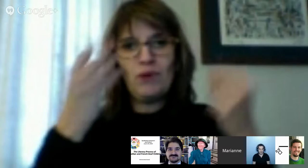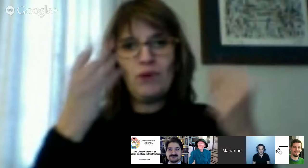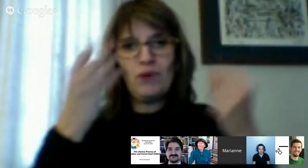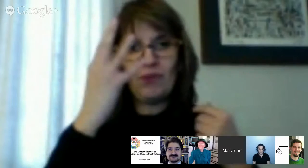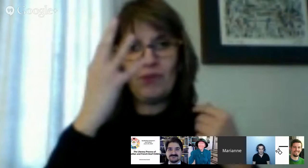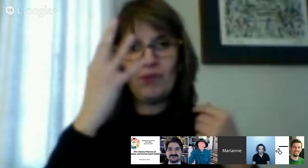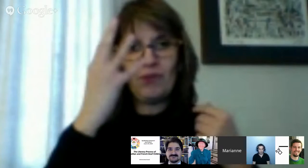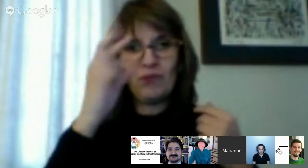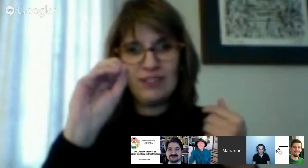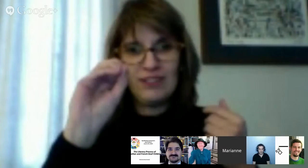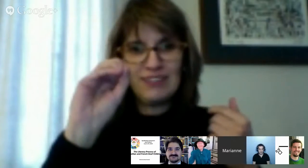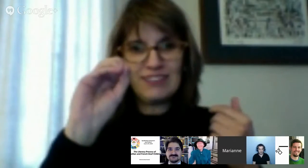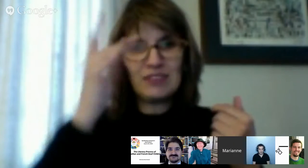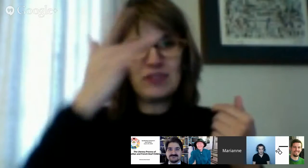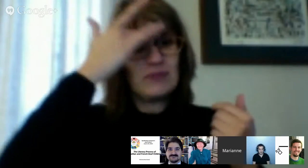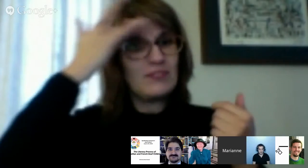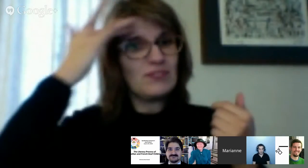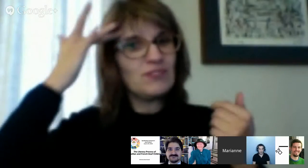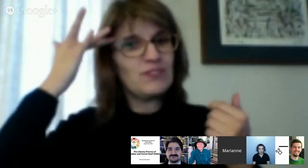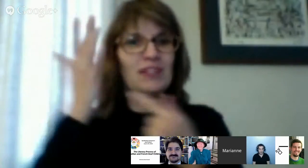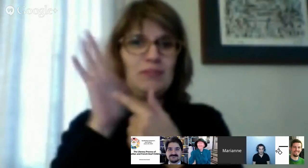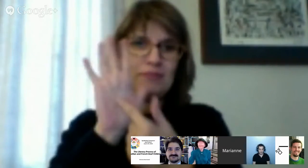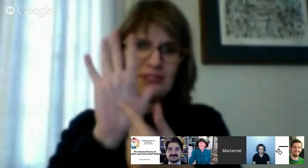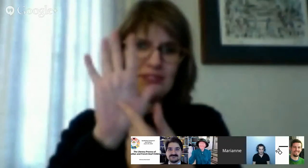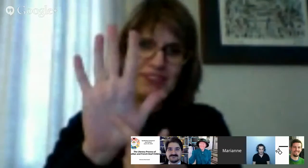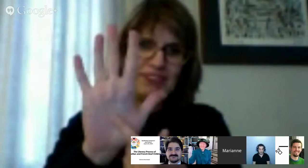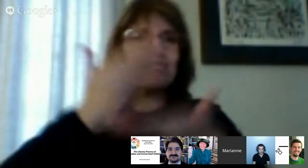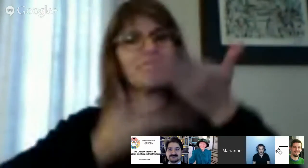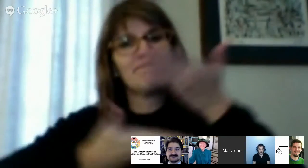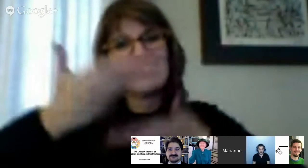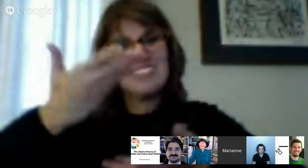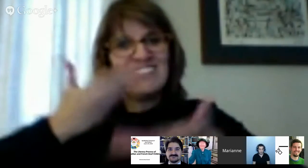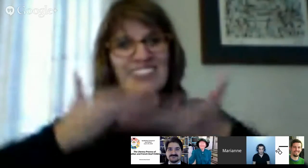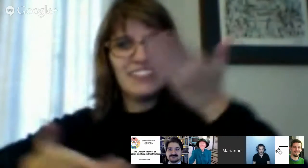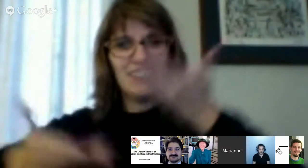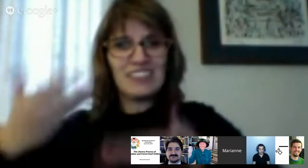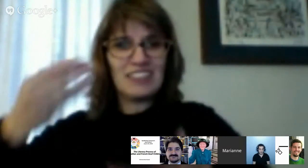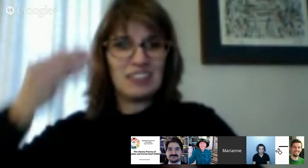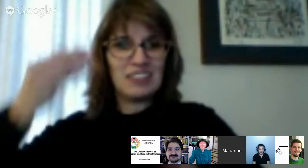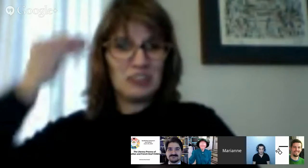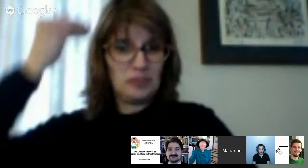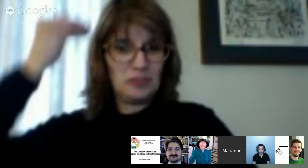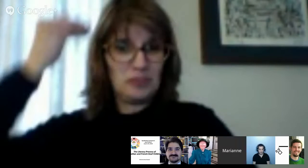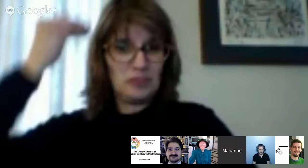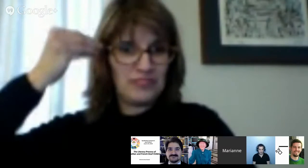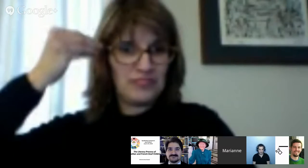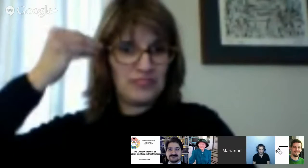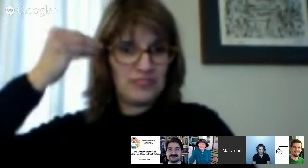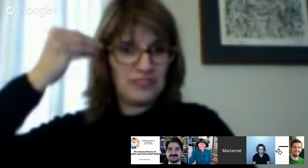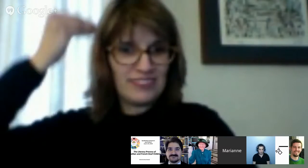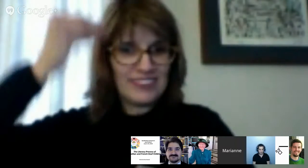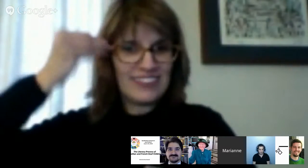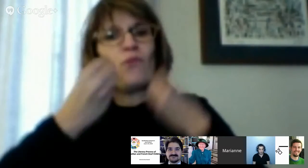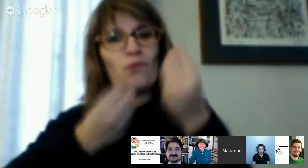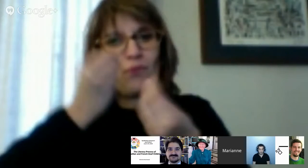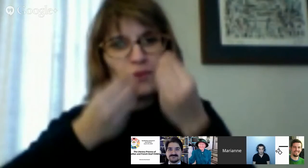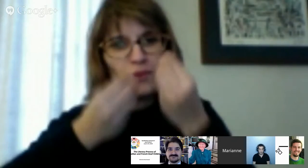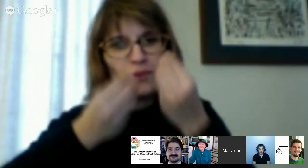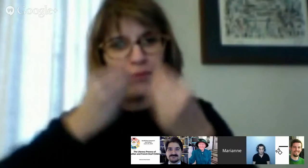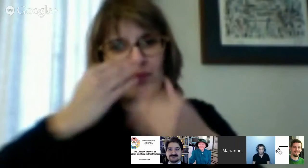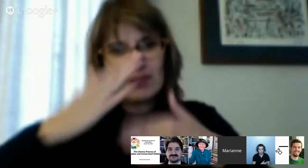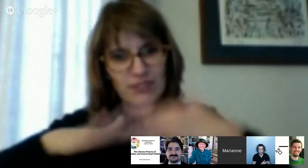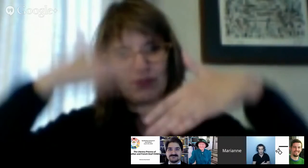são pesquisas, e hoje nós estamos apresentando apresentação de nós aqui no Simpósio,